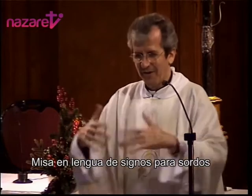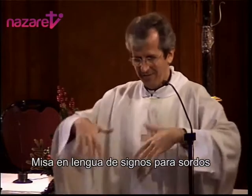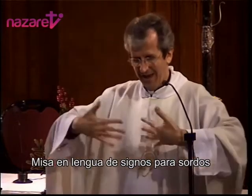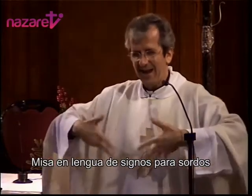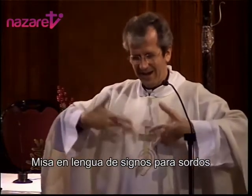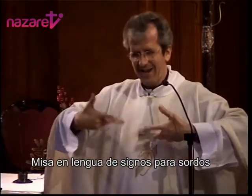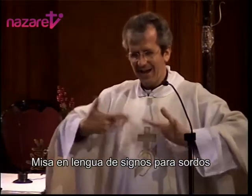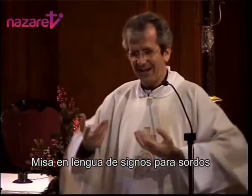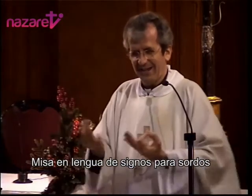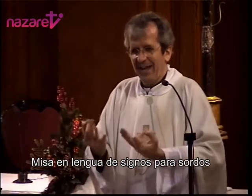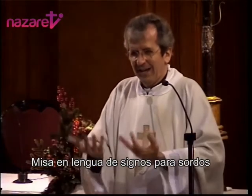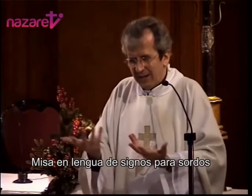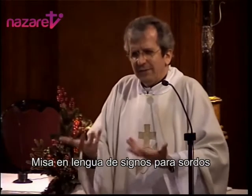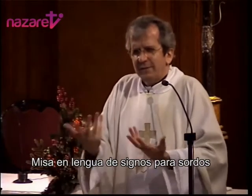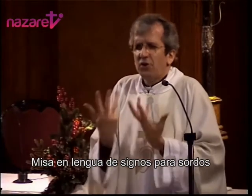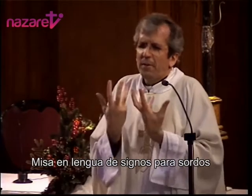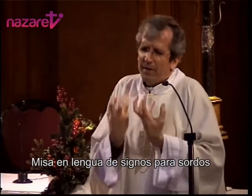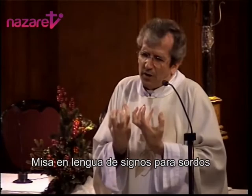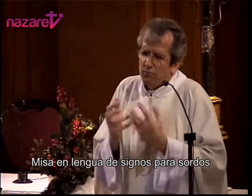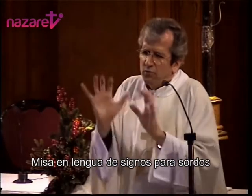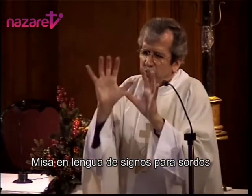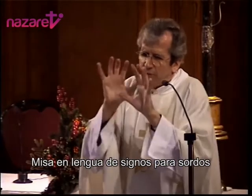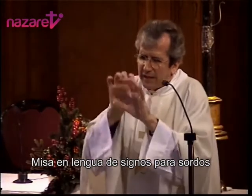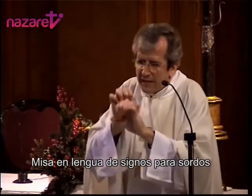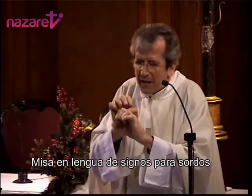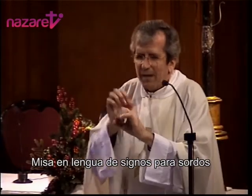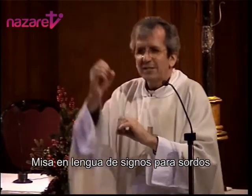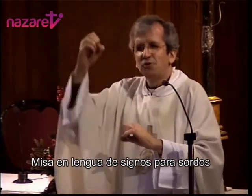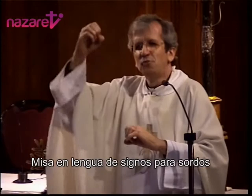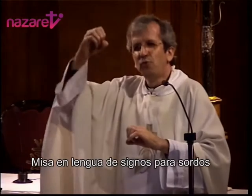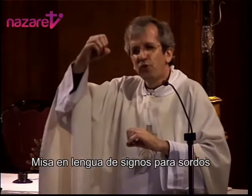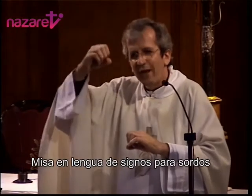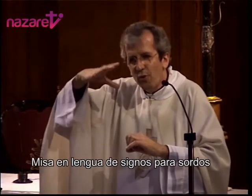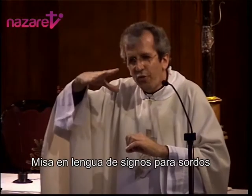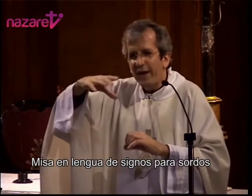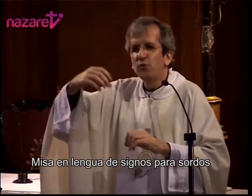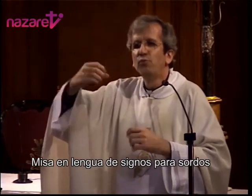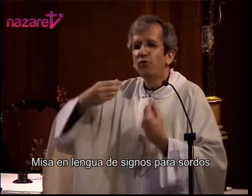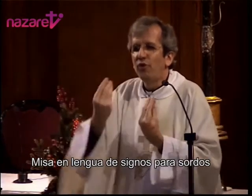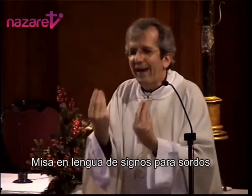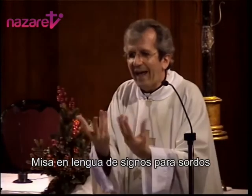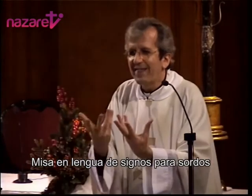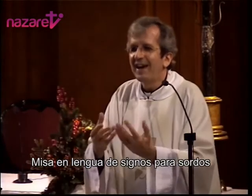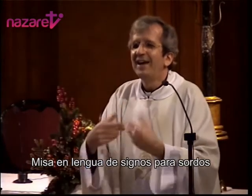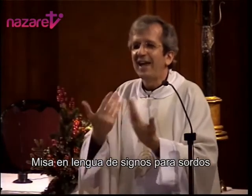de alegría, de no vivir en un mundo de tinieblas, sino en un mundo de luz, en un mundo de gracia, en un